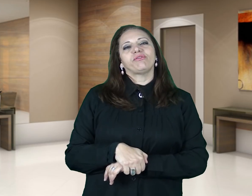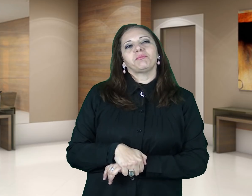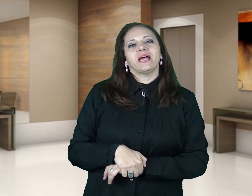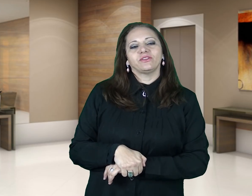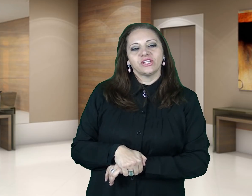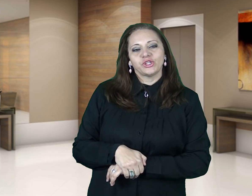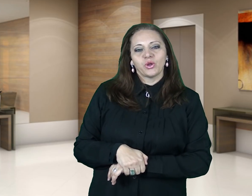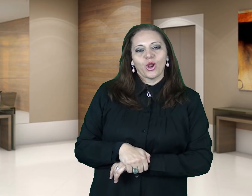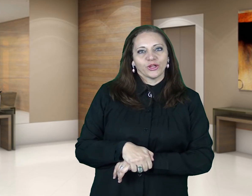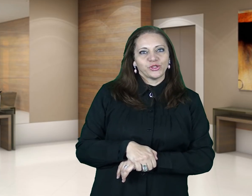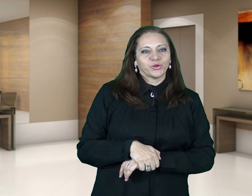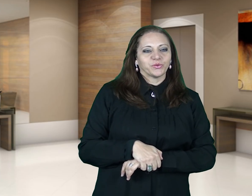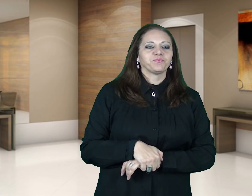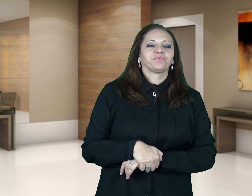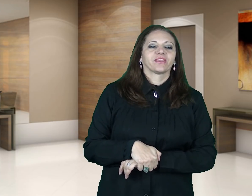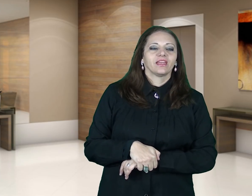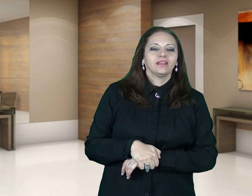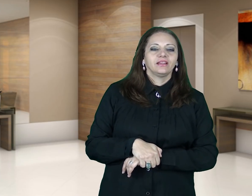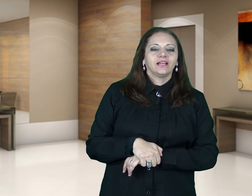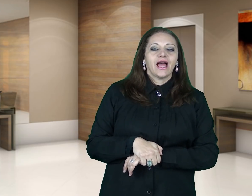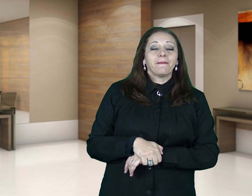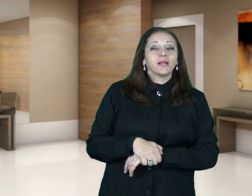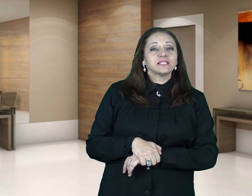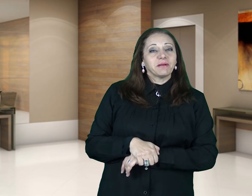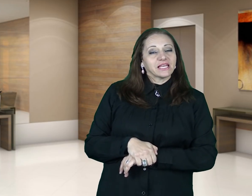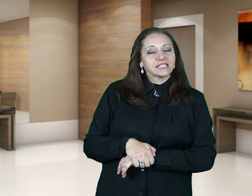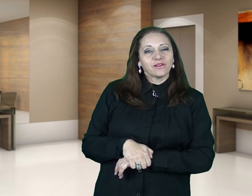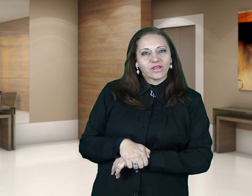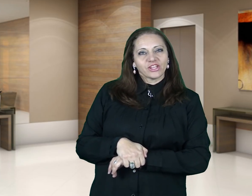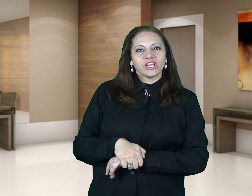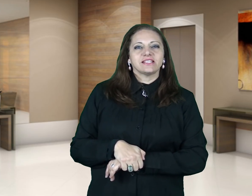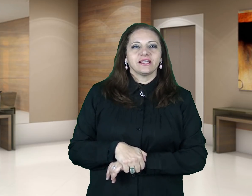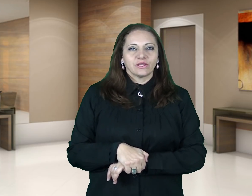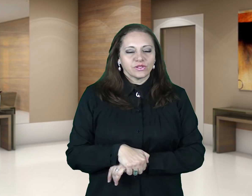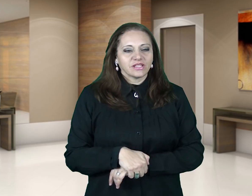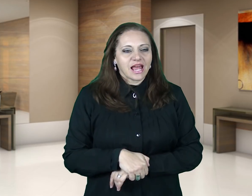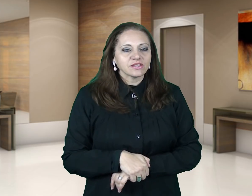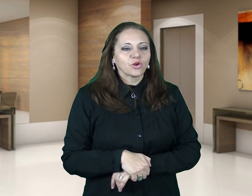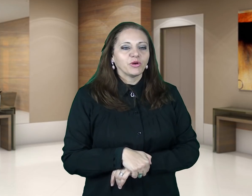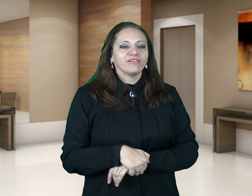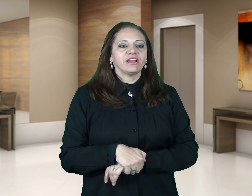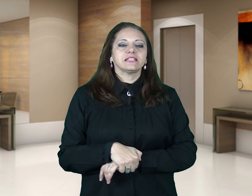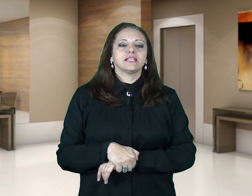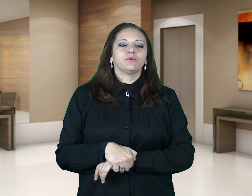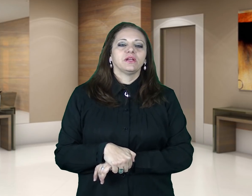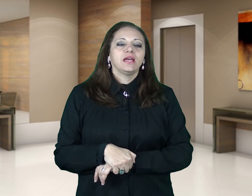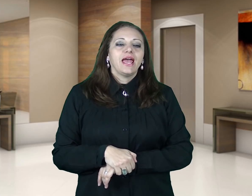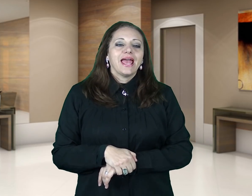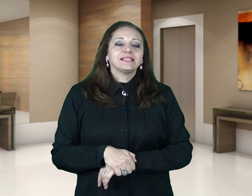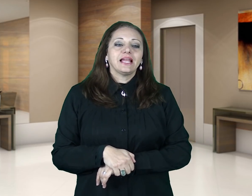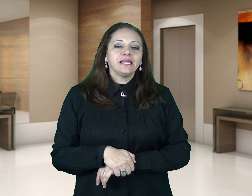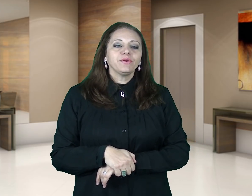leitura do alfabeto datilológico. A próxima questão que a Jéssica nos traz como reflexão é se a